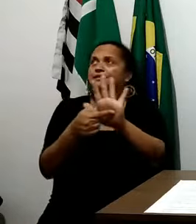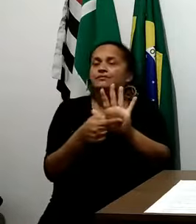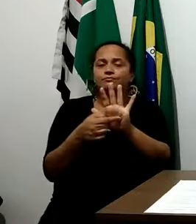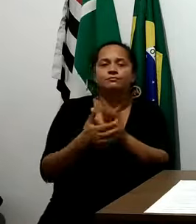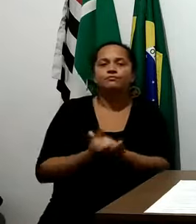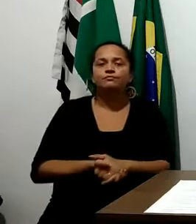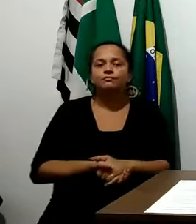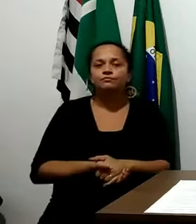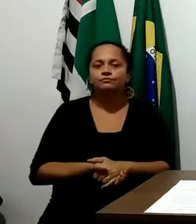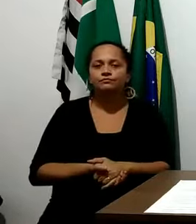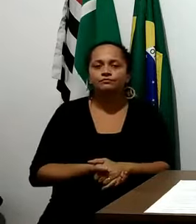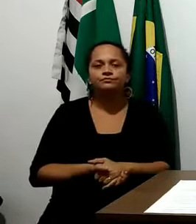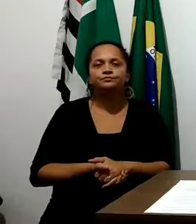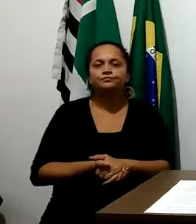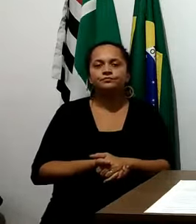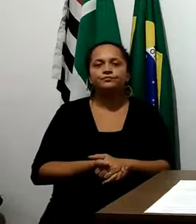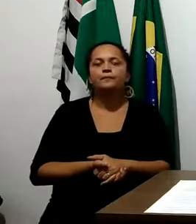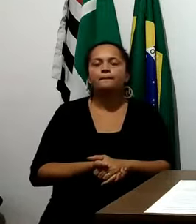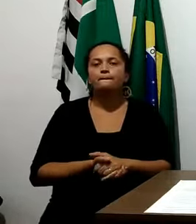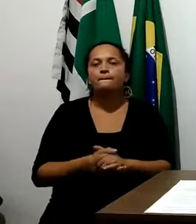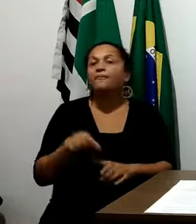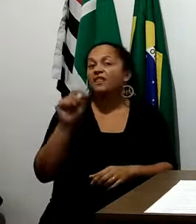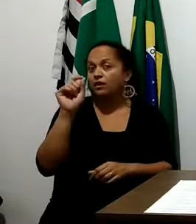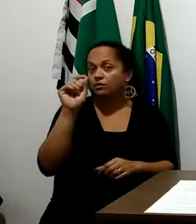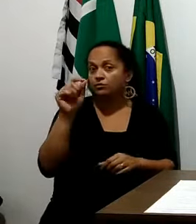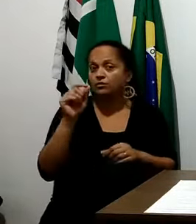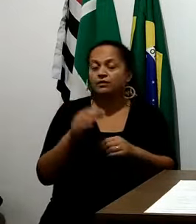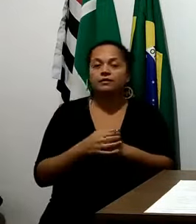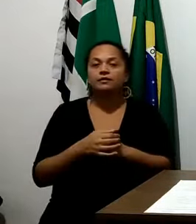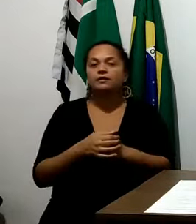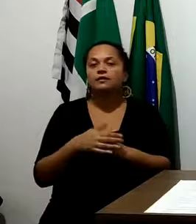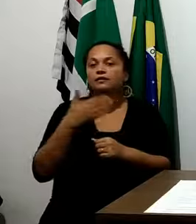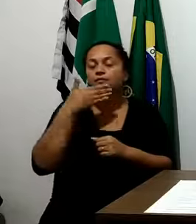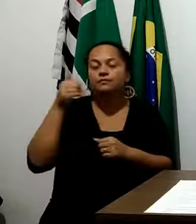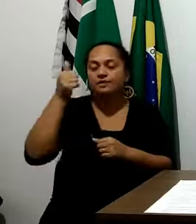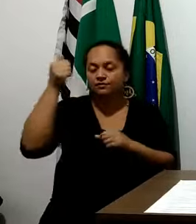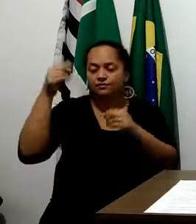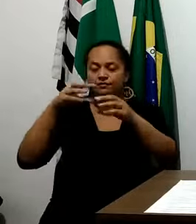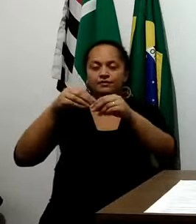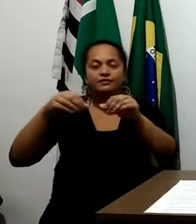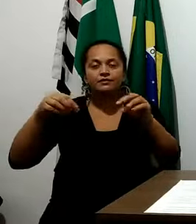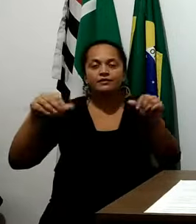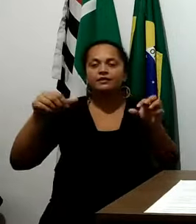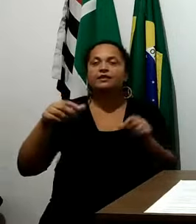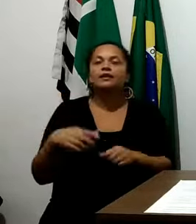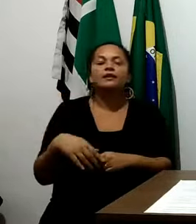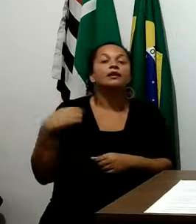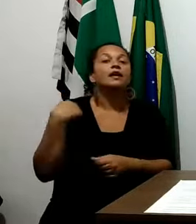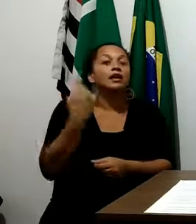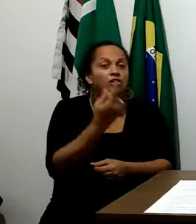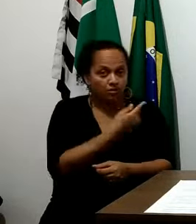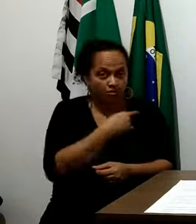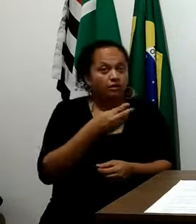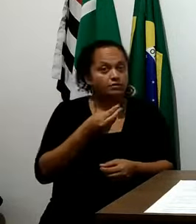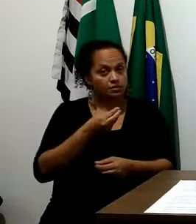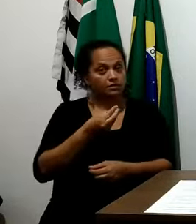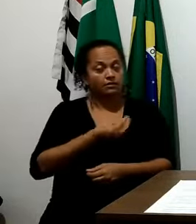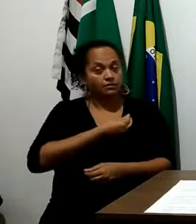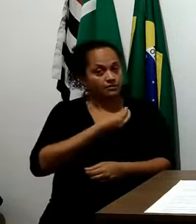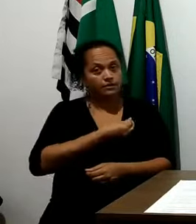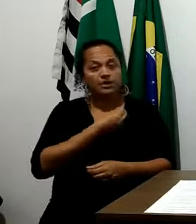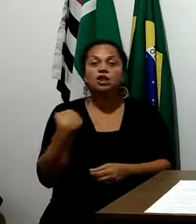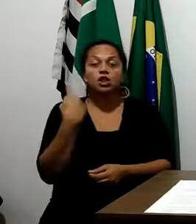o fertilizante, aquilo que vai purificar a terra, está sobre as tuas vidas, sobre as nossas vidas, sobre a tua vida, sobre a minha vida. Esta é